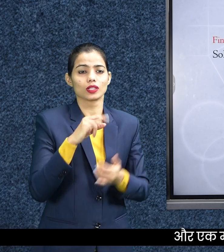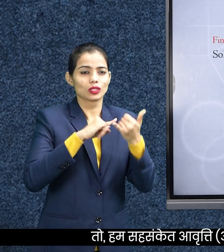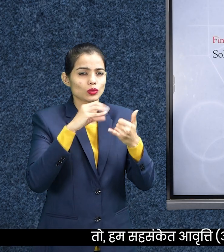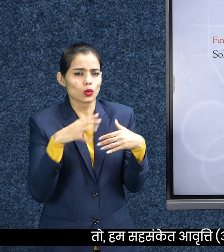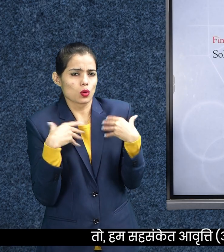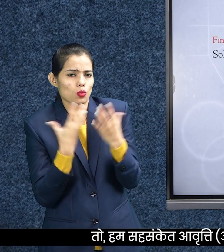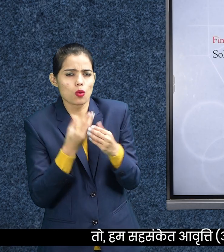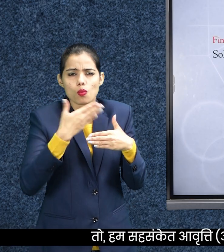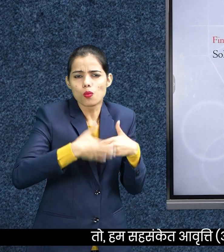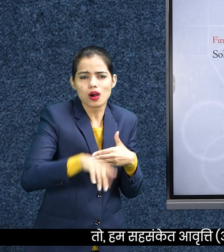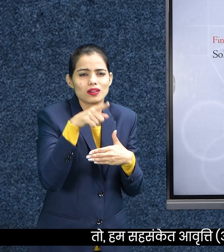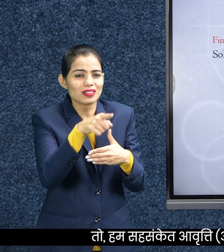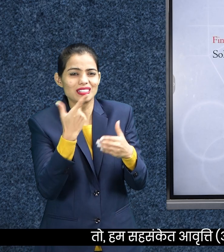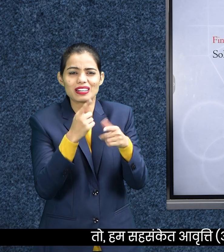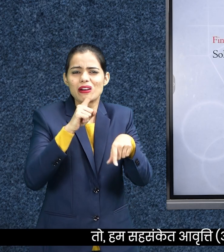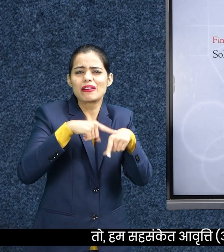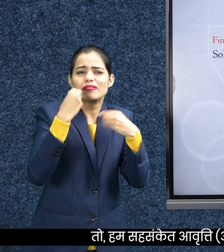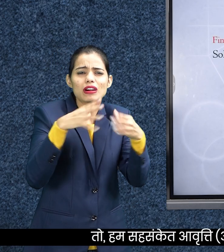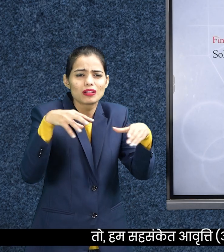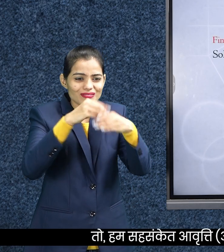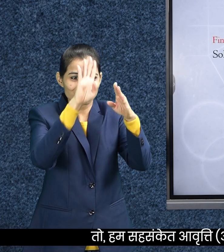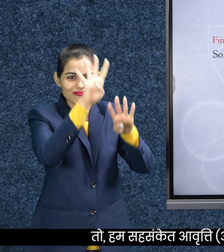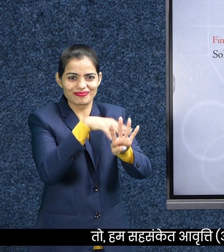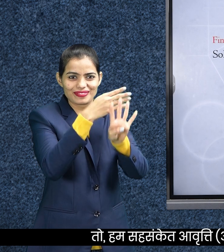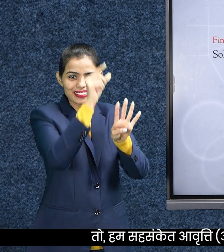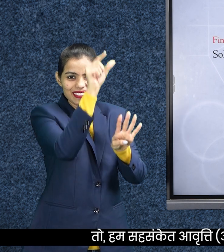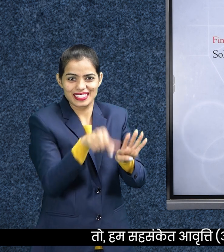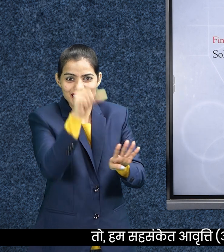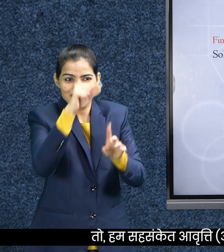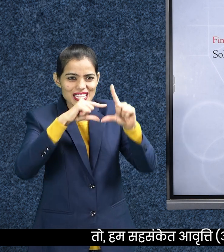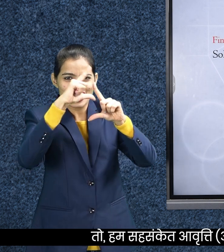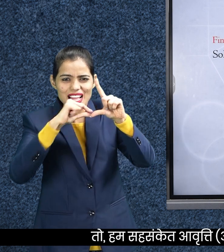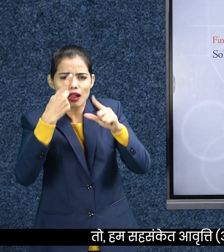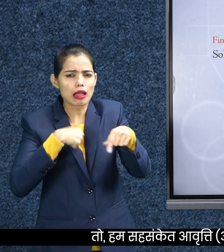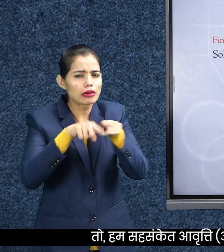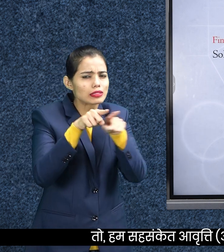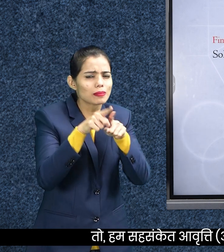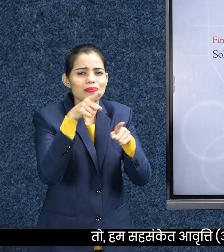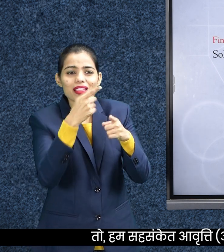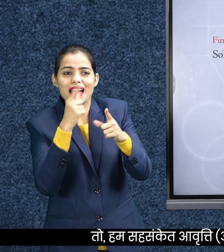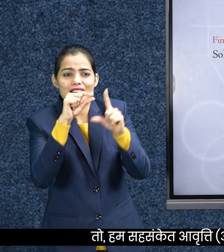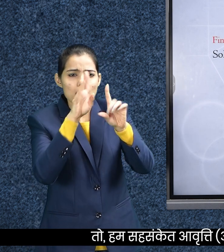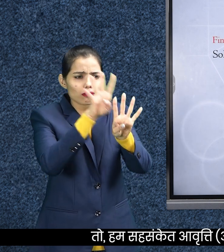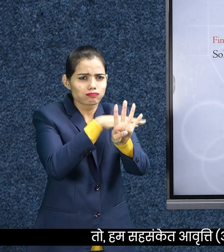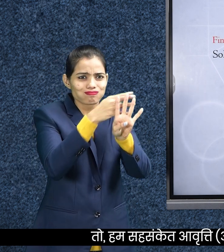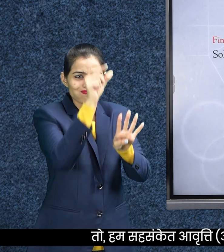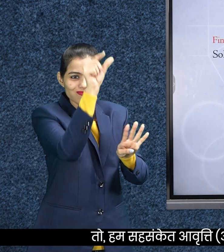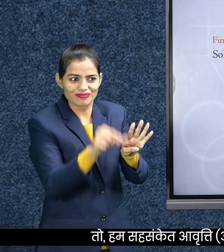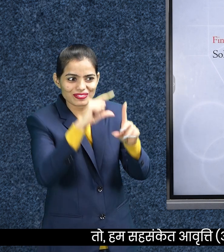तो हम सहसंकेत आवृत्ति अर्थात आवृत्तियों का चलने वाला योग के साथ